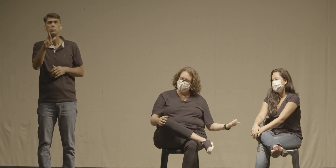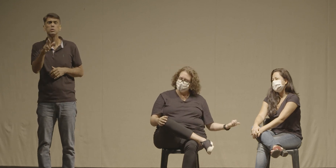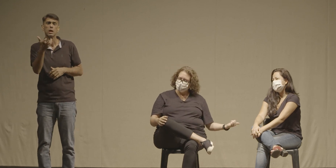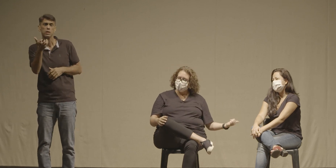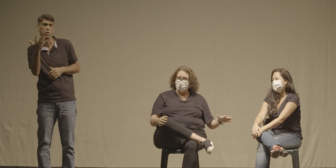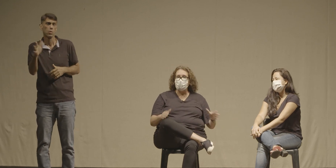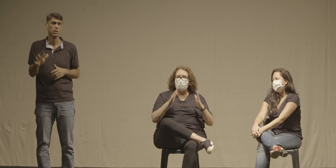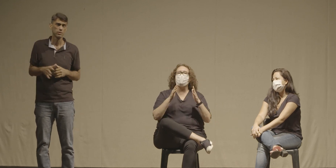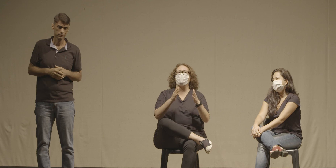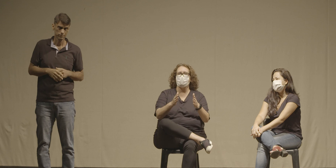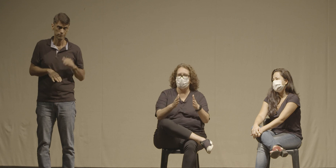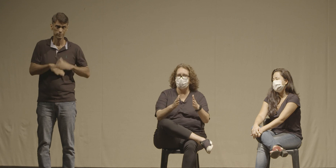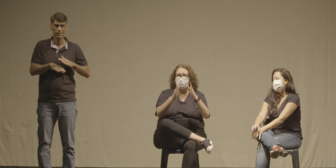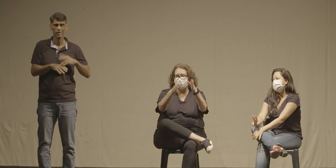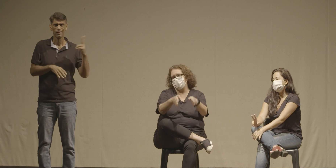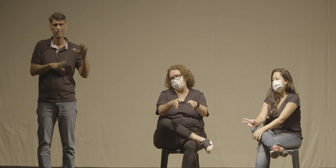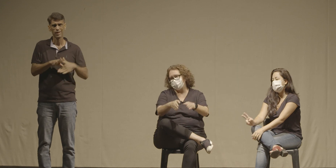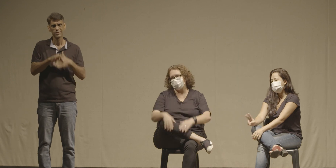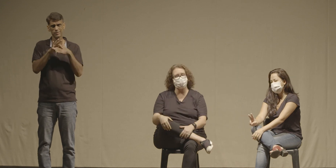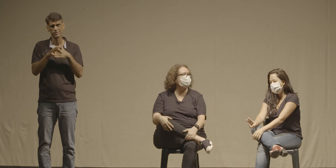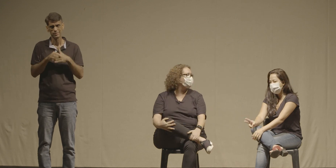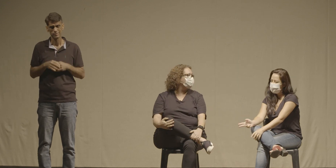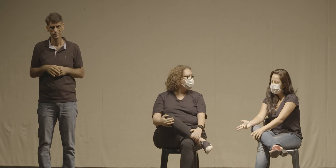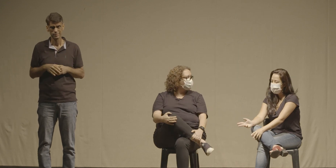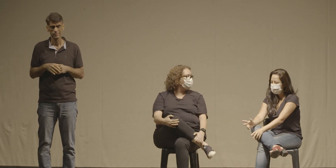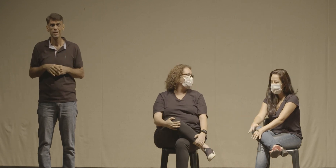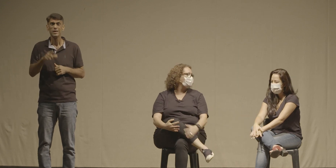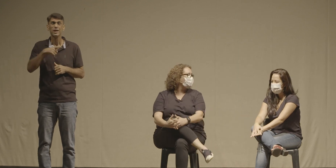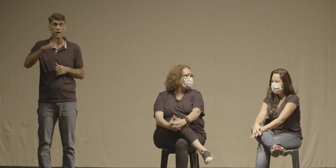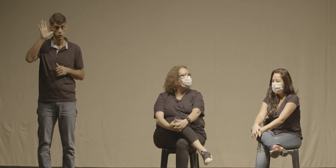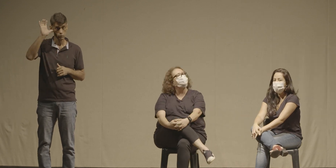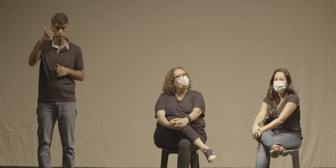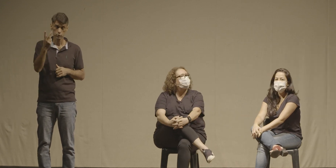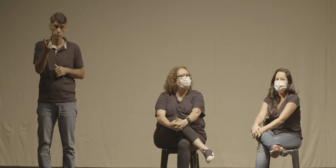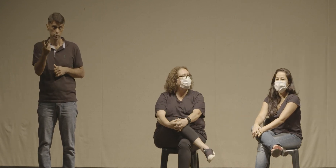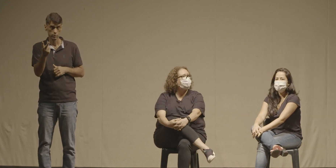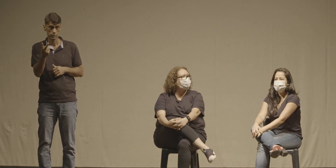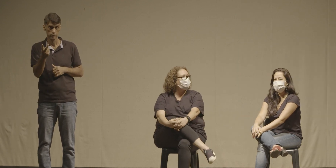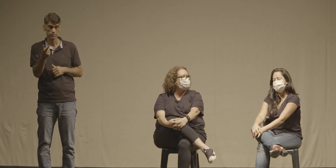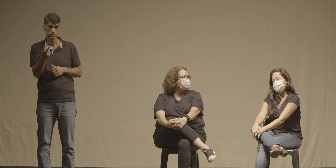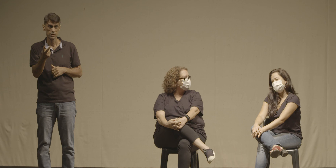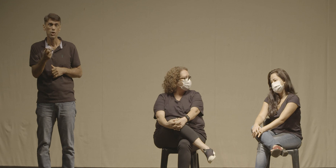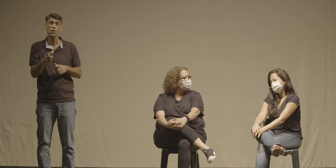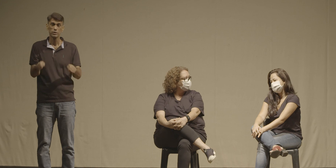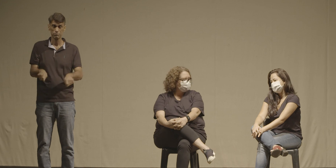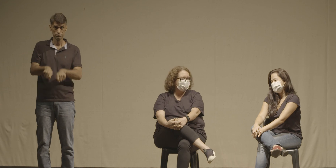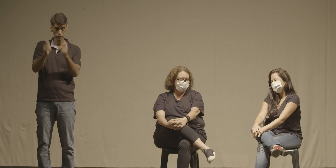tentar. Ela é a líder da equipe. Tem duas maneiras de você resolver isso. Ou você estraga o dia do